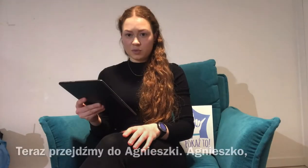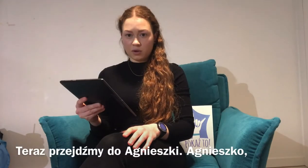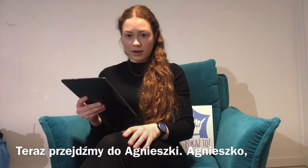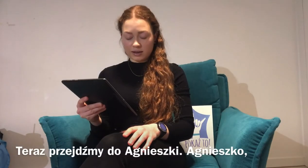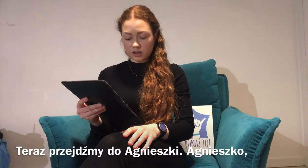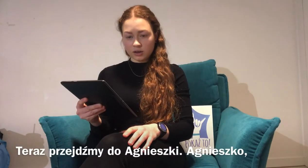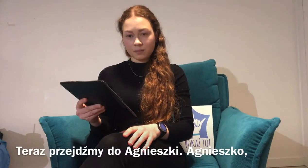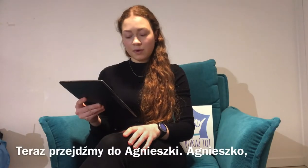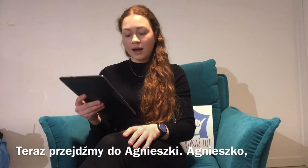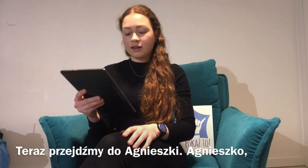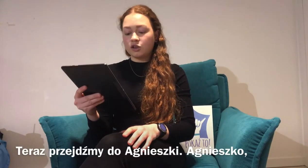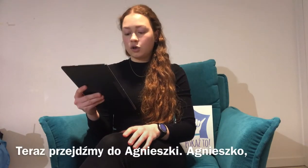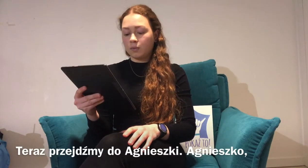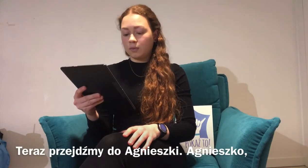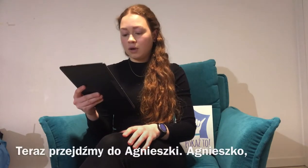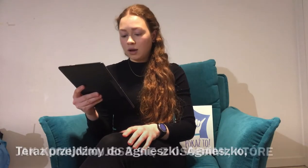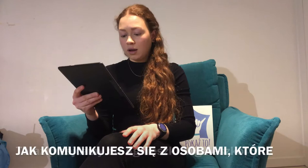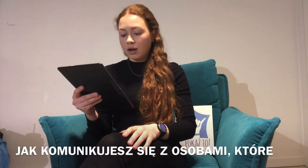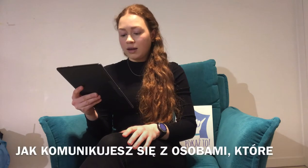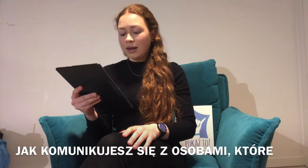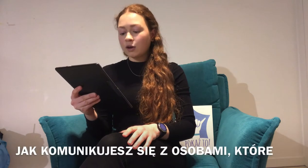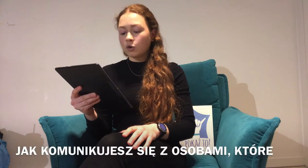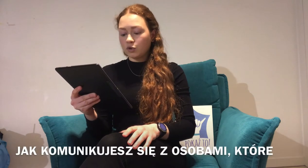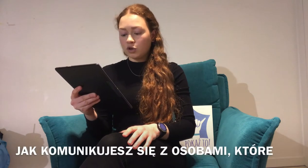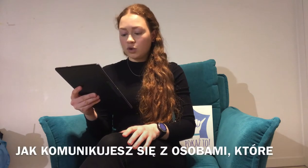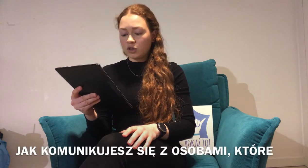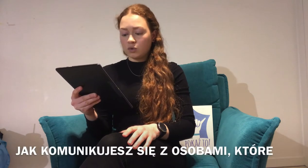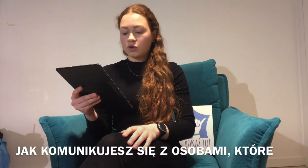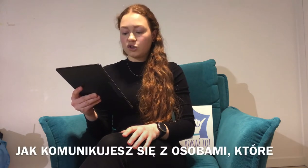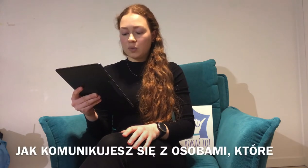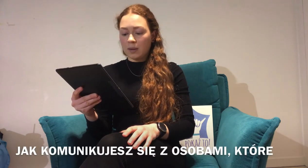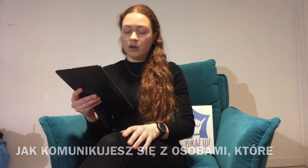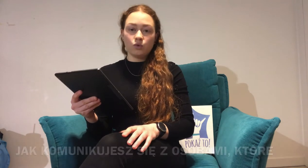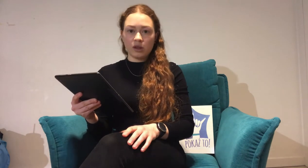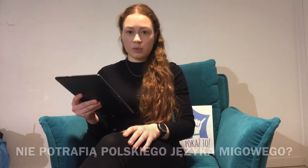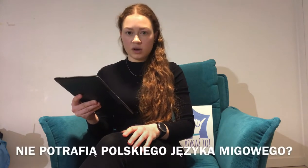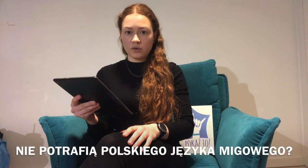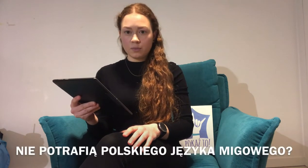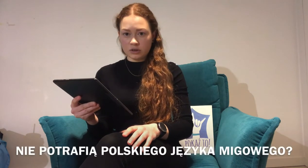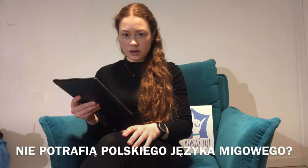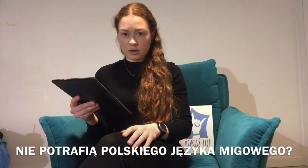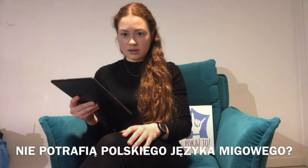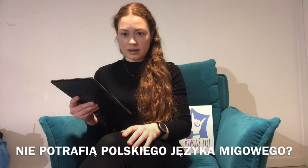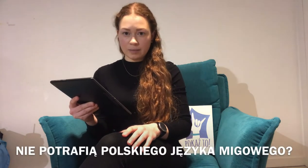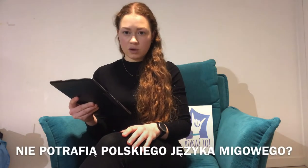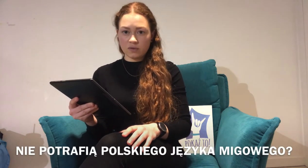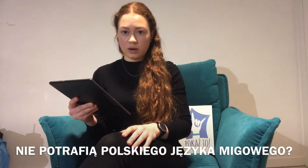do Agnieszki. Agnieszko, jak komunikujesz się z osobami, które nie potrafią polskiego języka migowego?